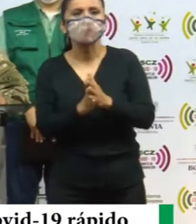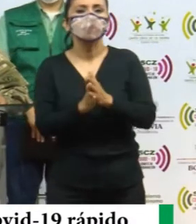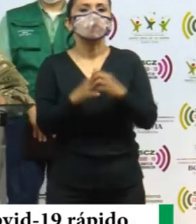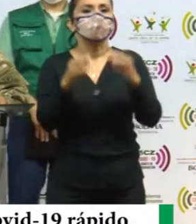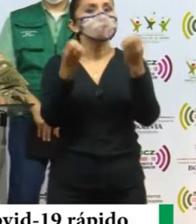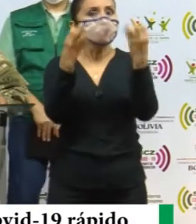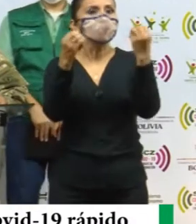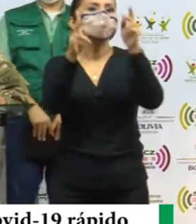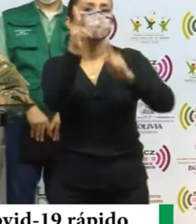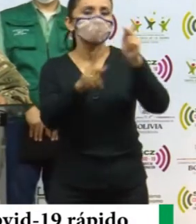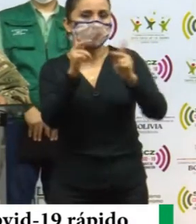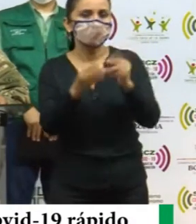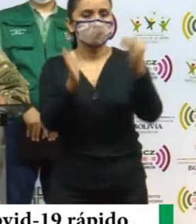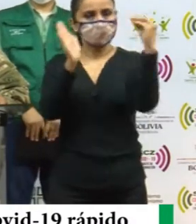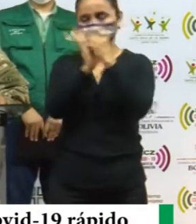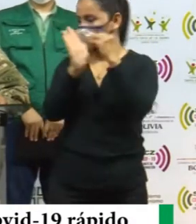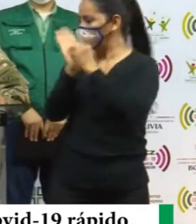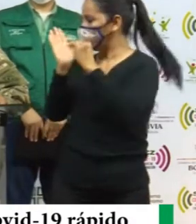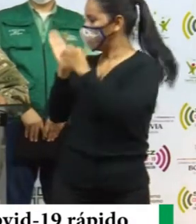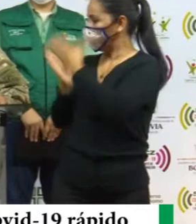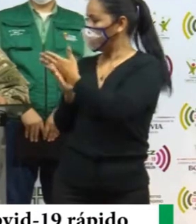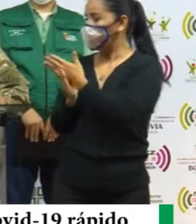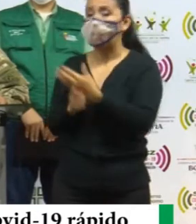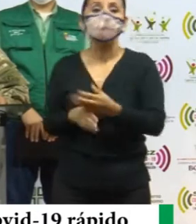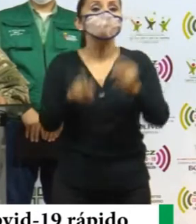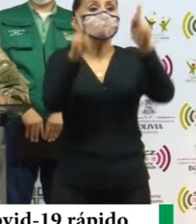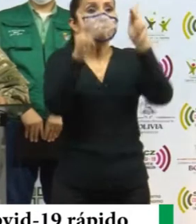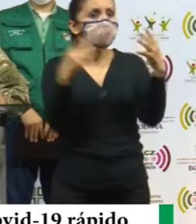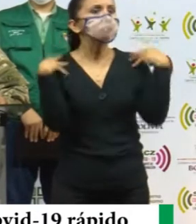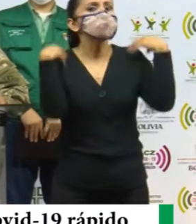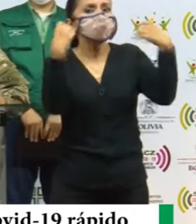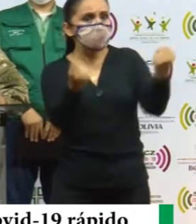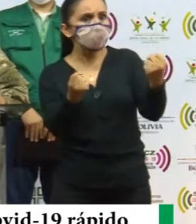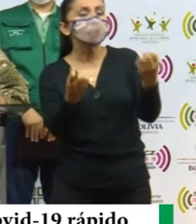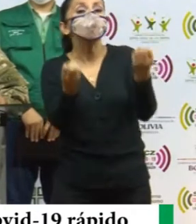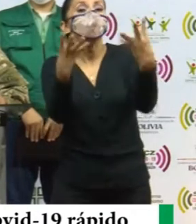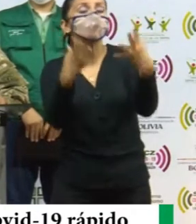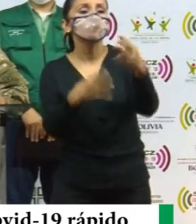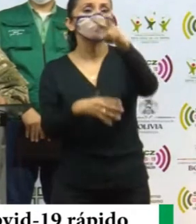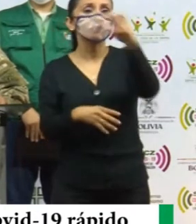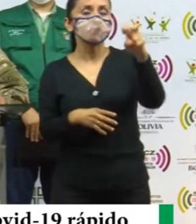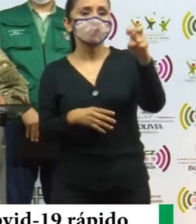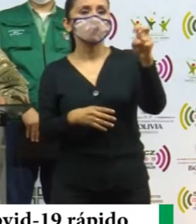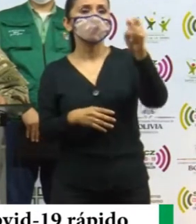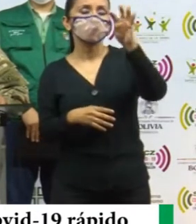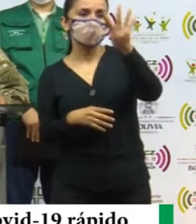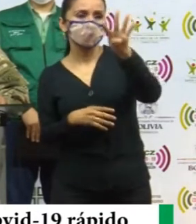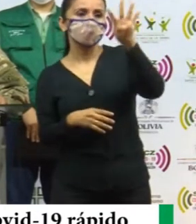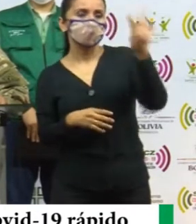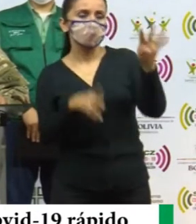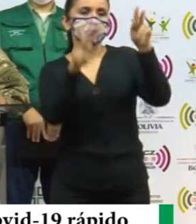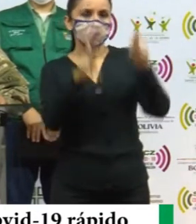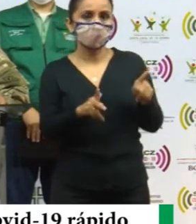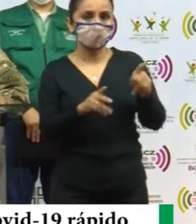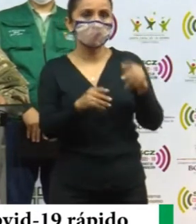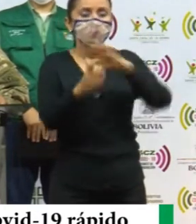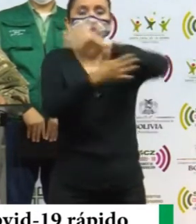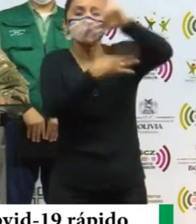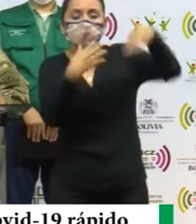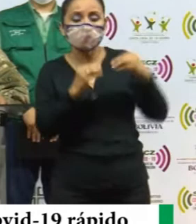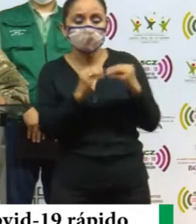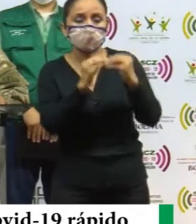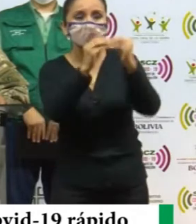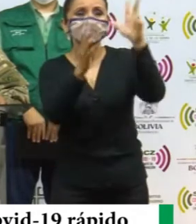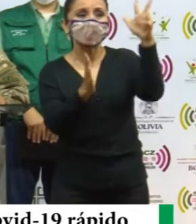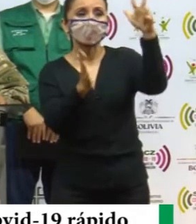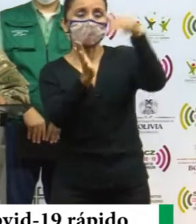se han registrado. Y personas saludables son 244 personas, haciendo el total de